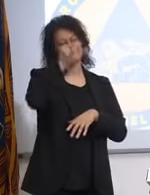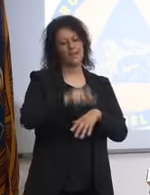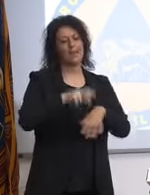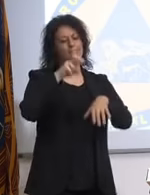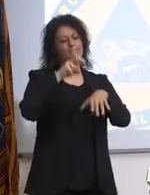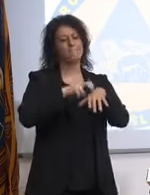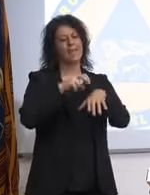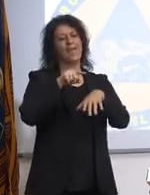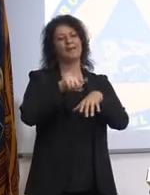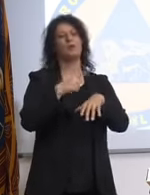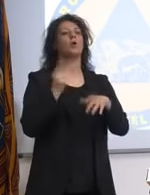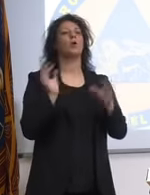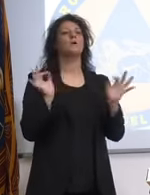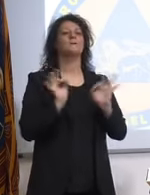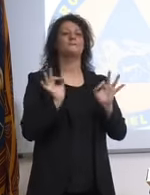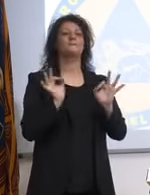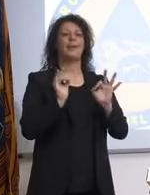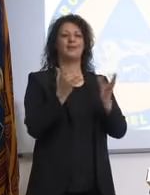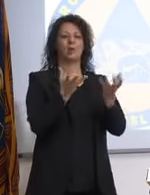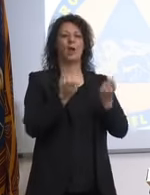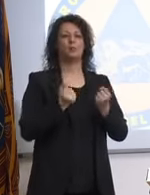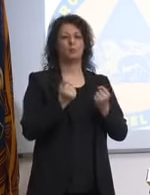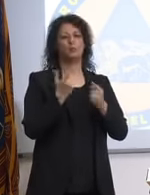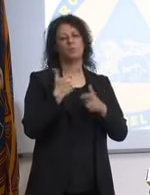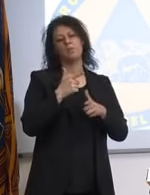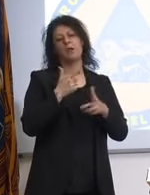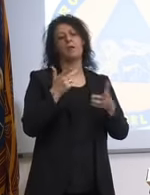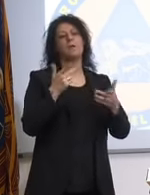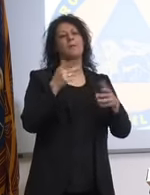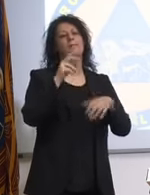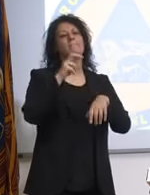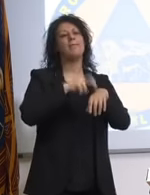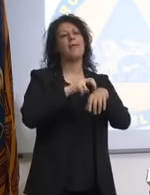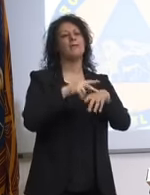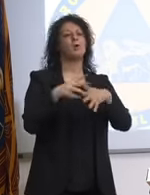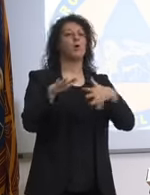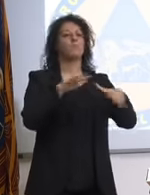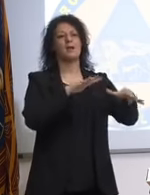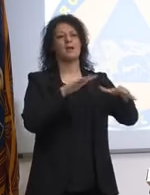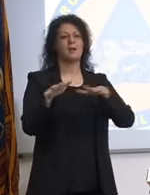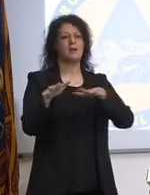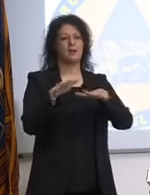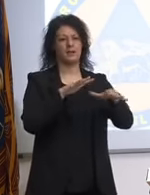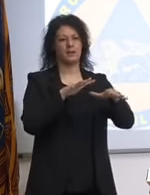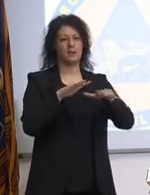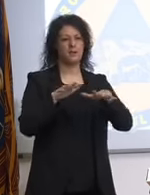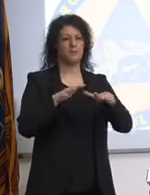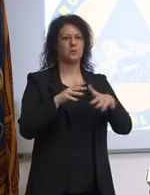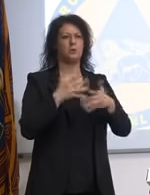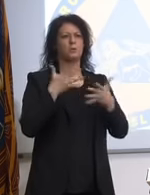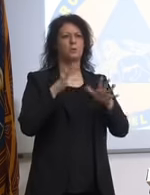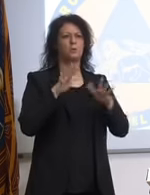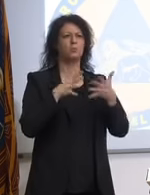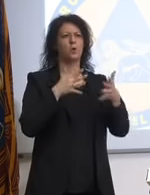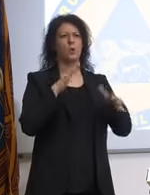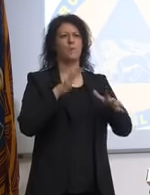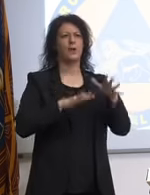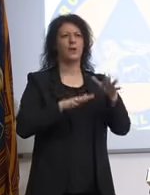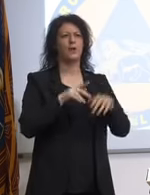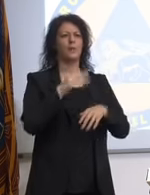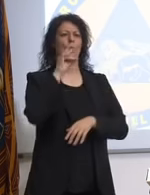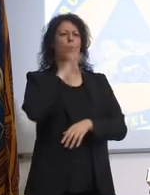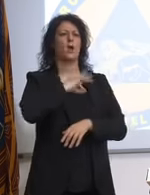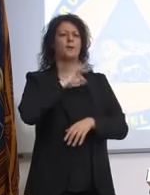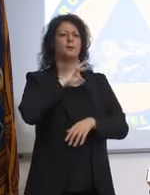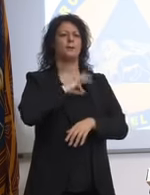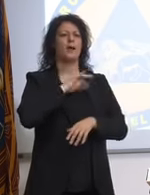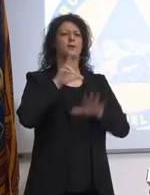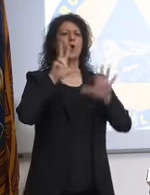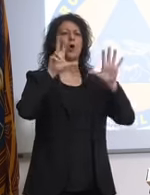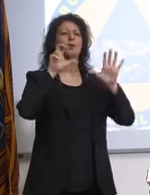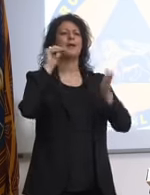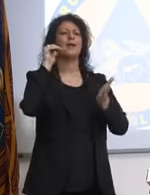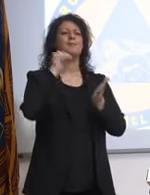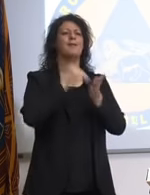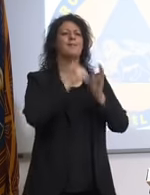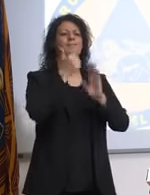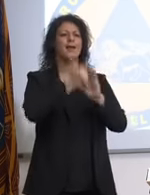neoassunto, ma che non sia neanche un primario, una roba mediana. Mi sembra l'ordine sono 80.000 euro all'anno di stipendio,